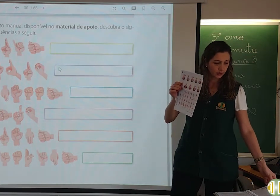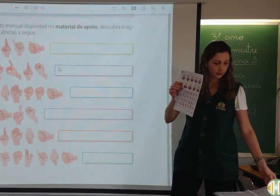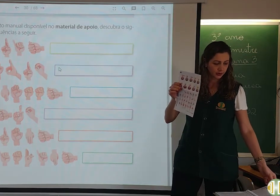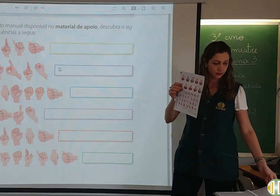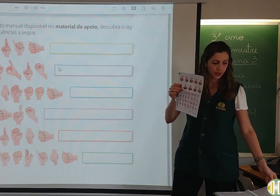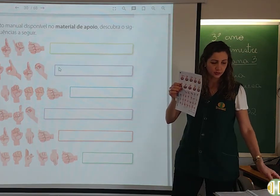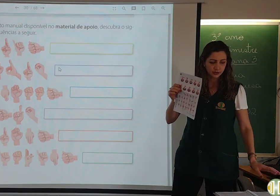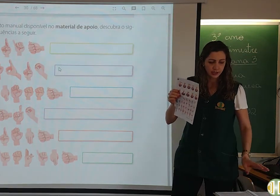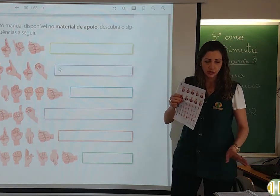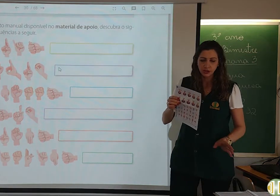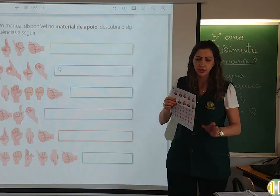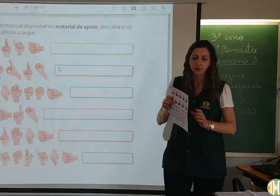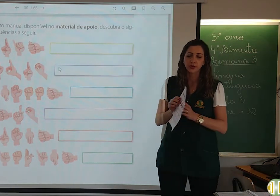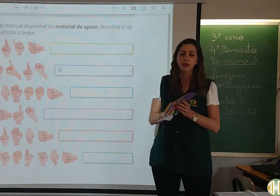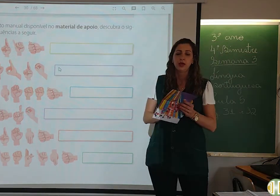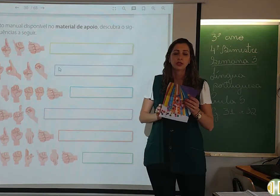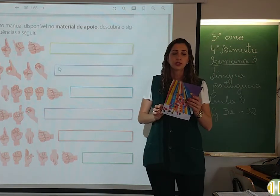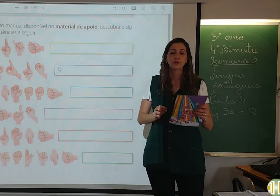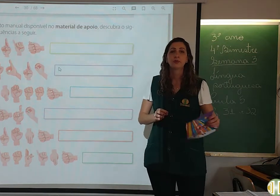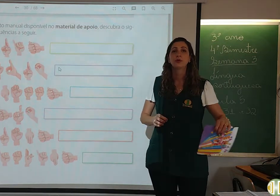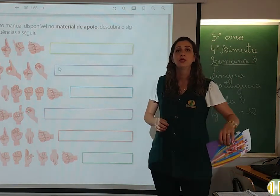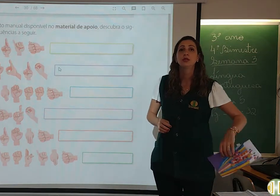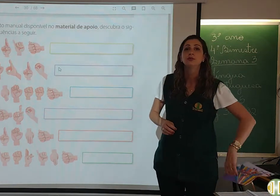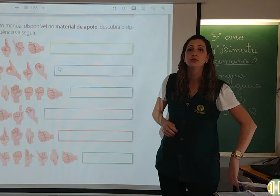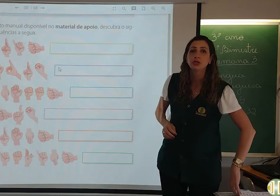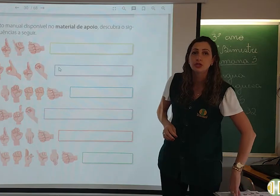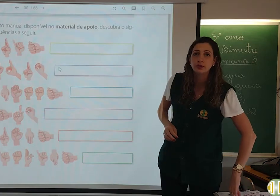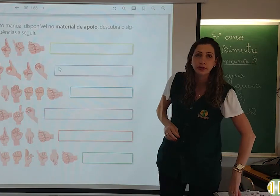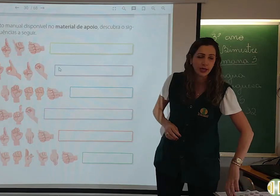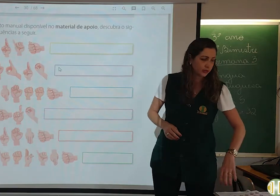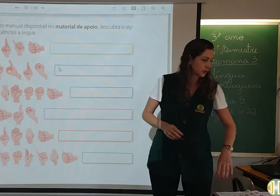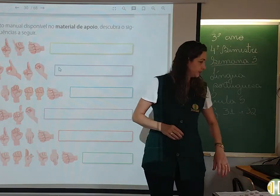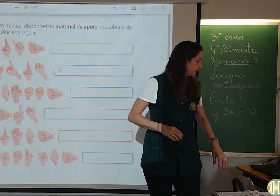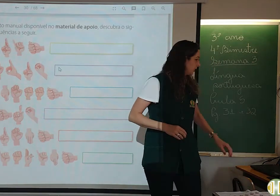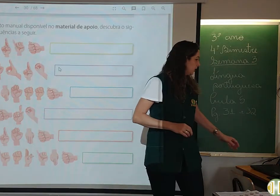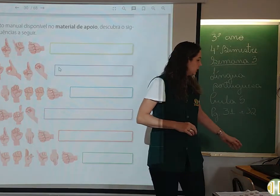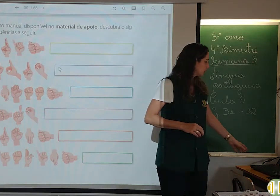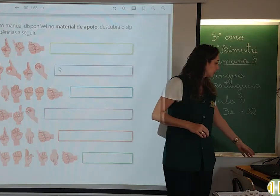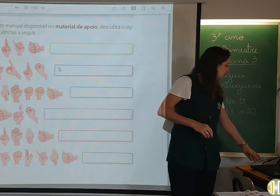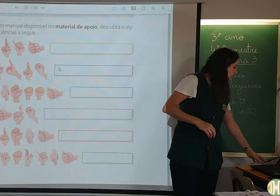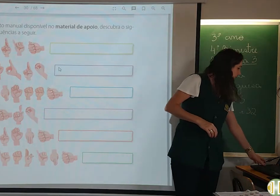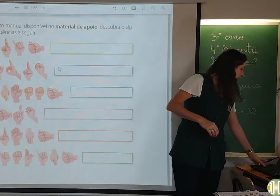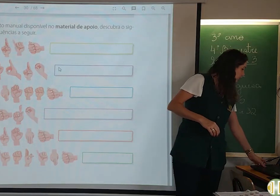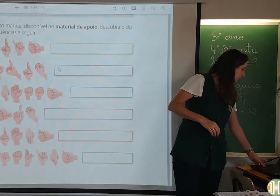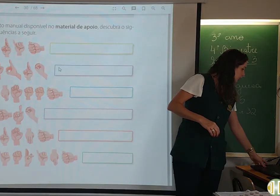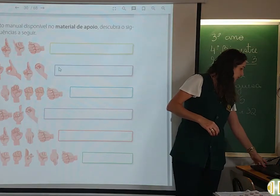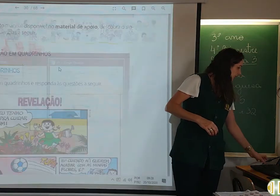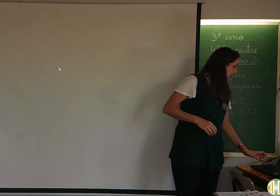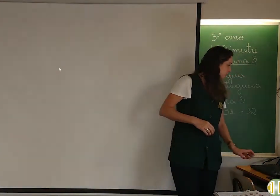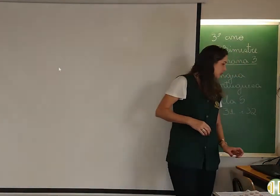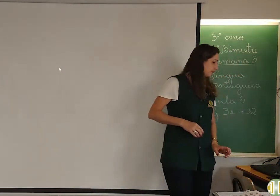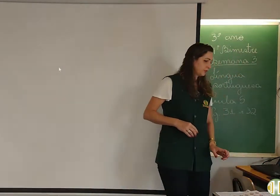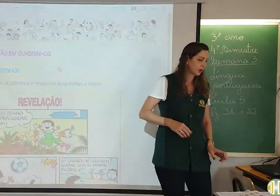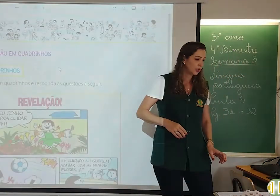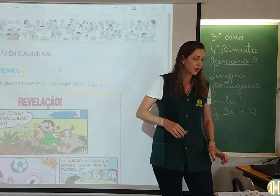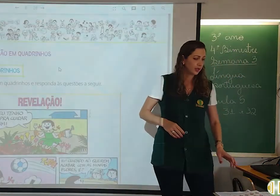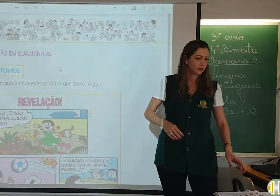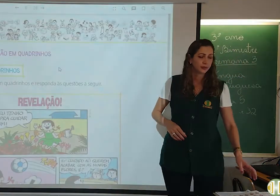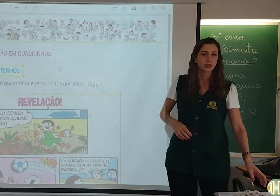seu manual certinho, a gente vai para o livro de atividade. Então lá no livro de atividade, lá na